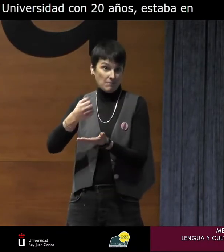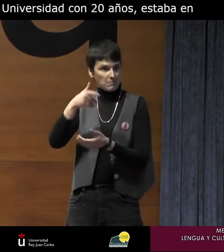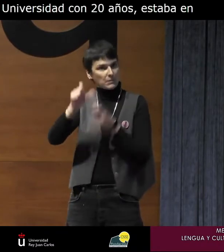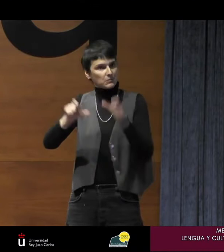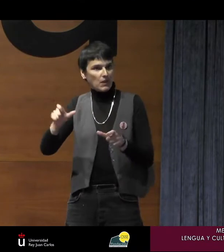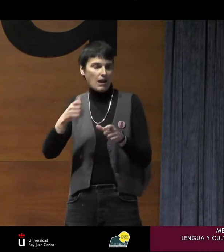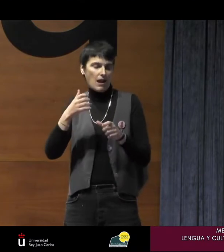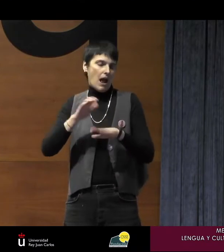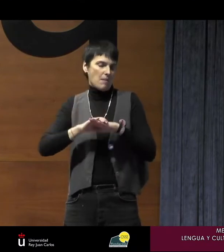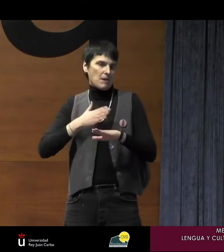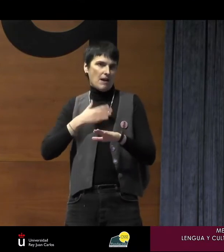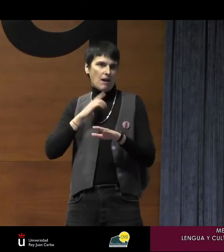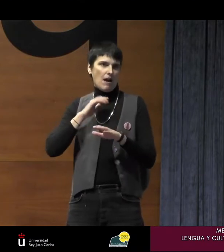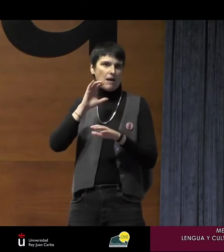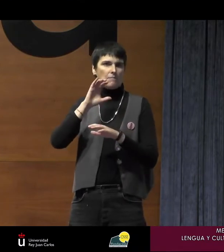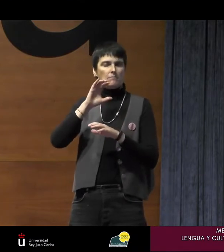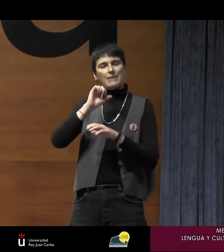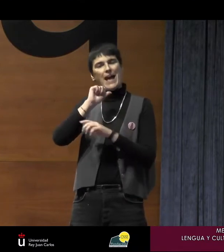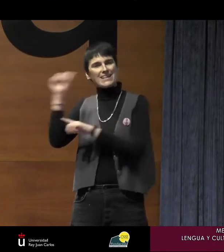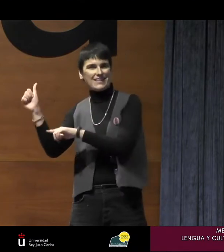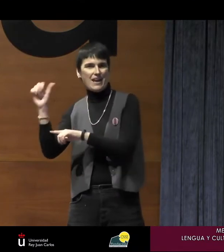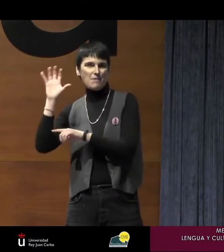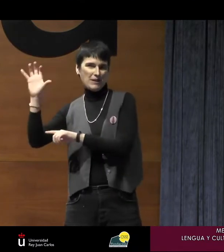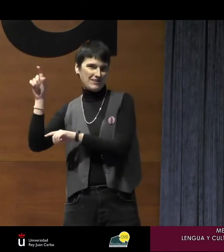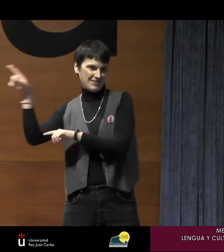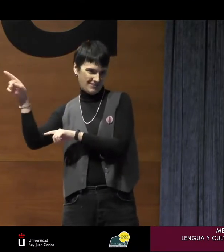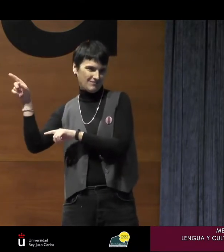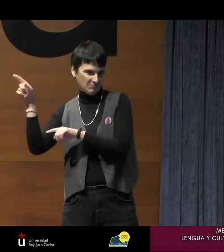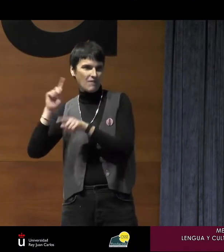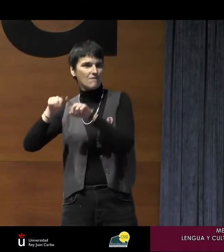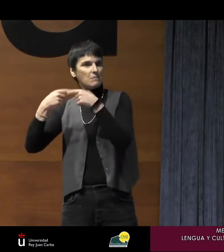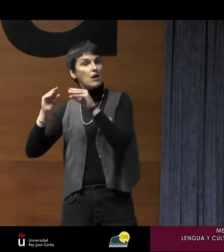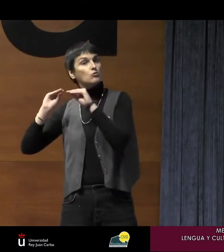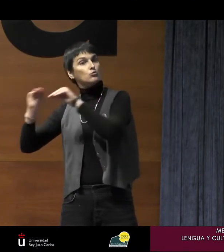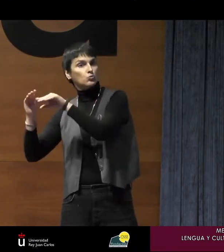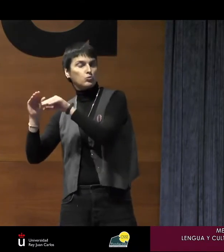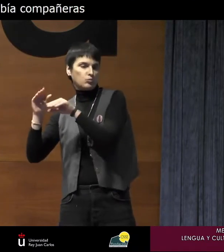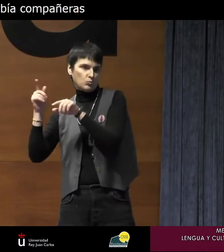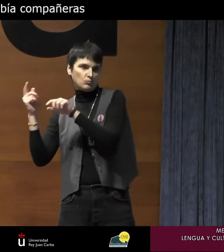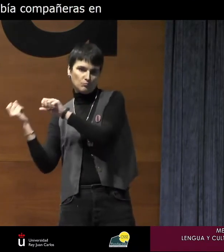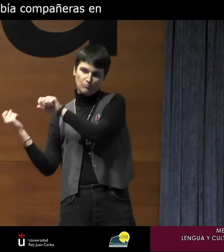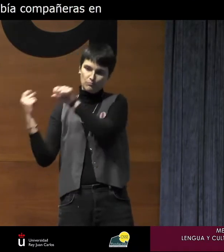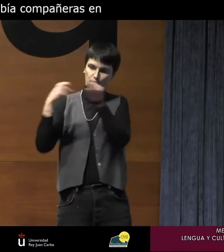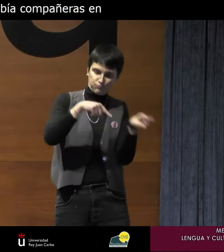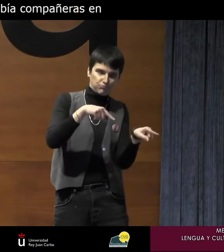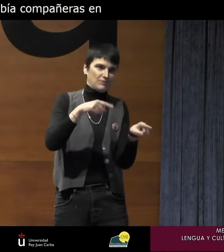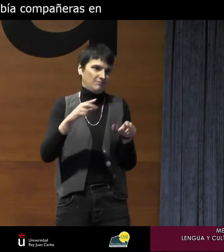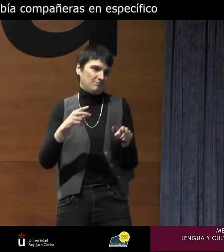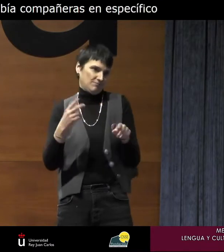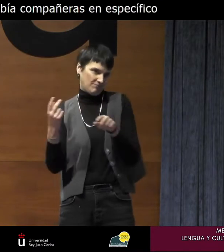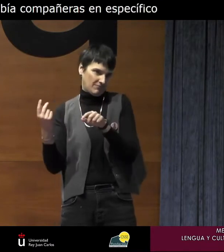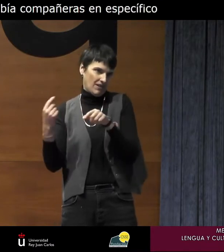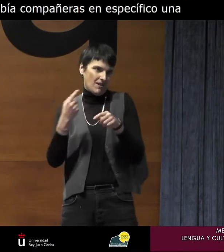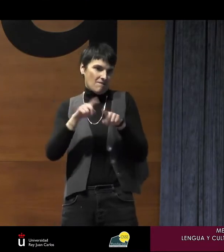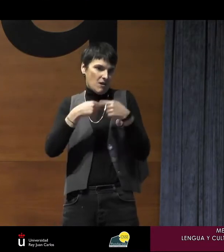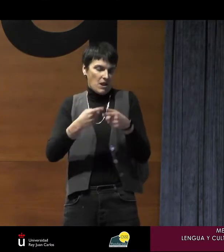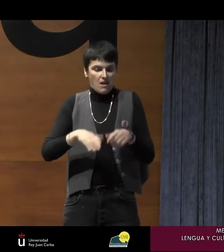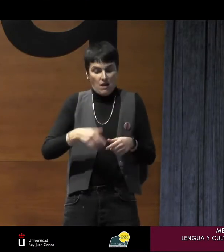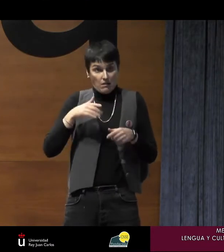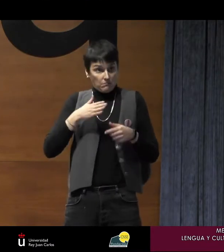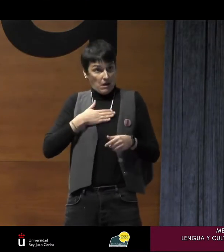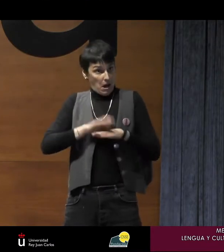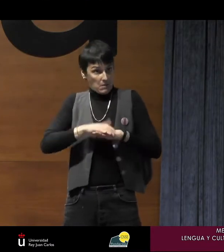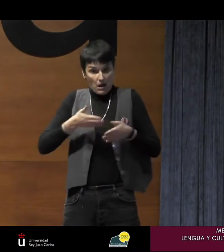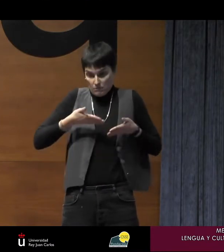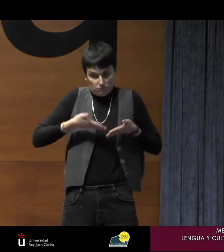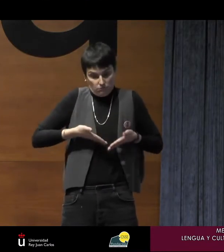momento había compañeras, en específico una compañera que venía de Asia, se había